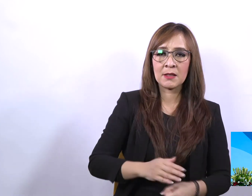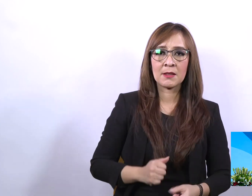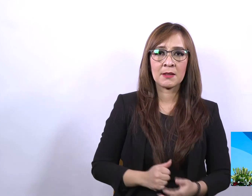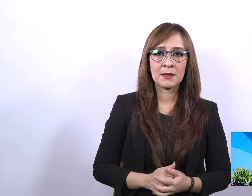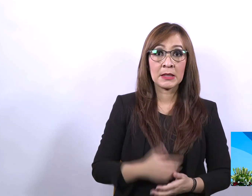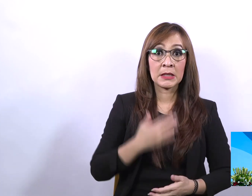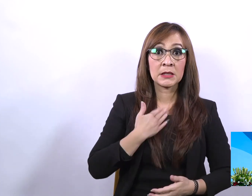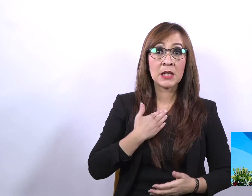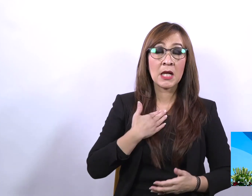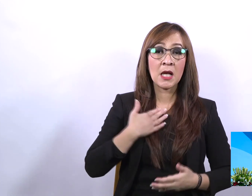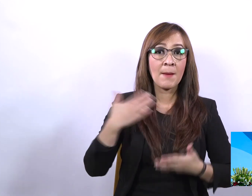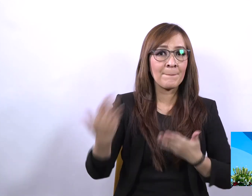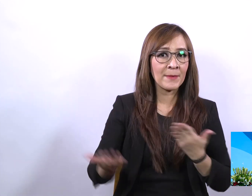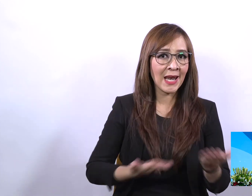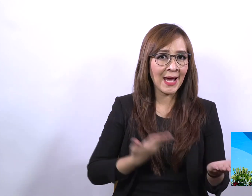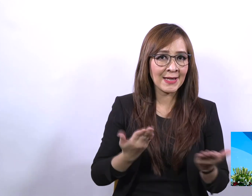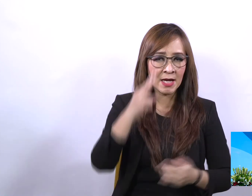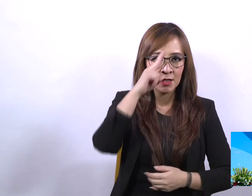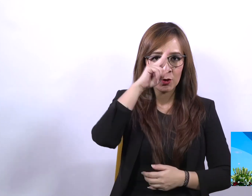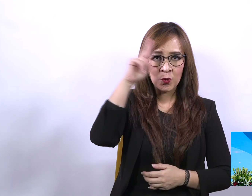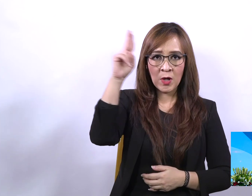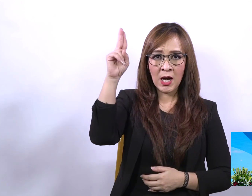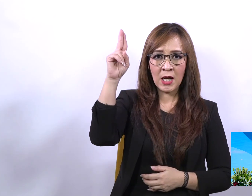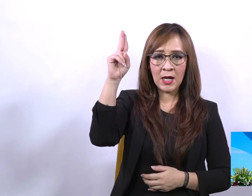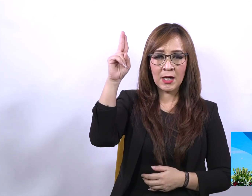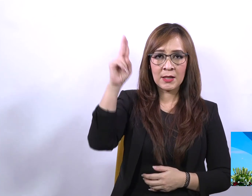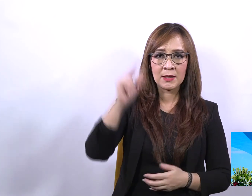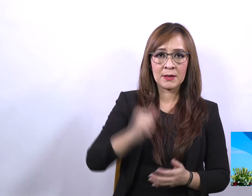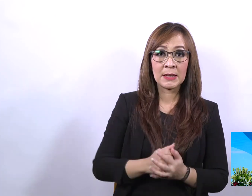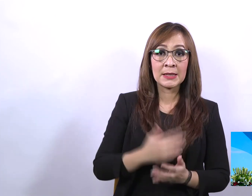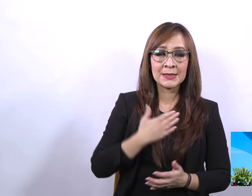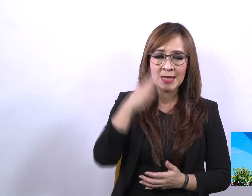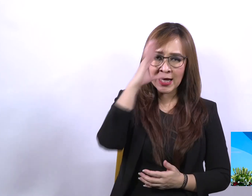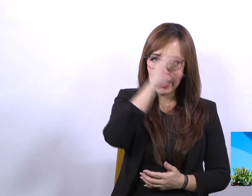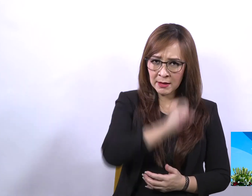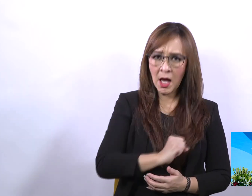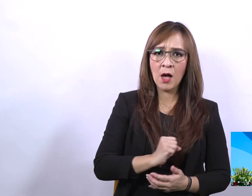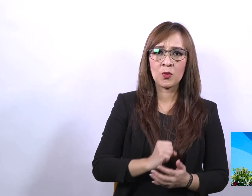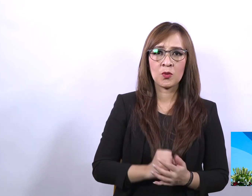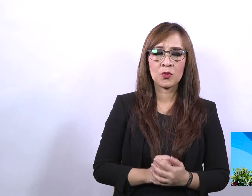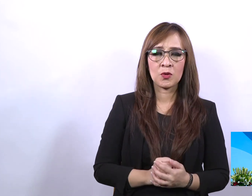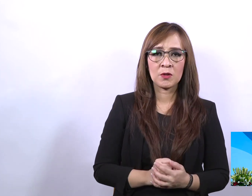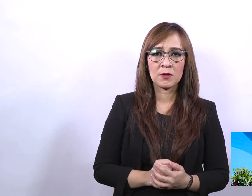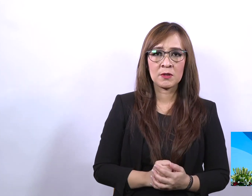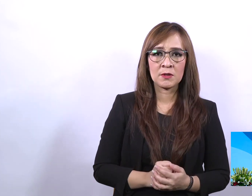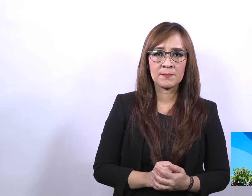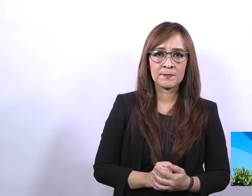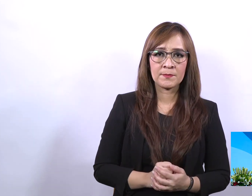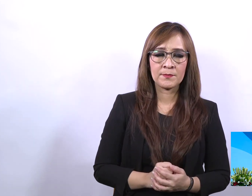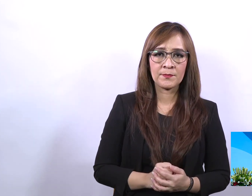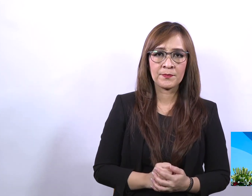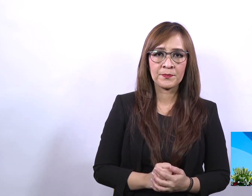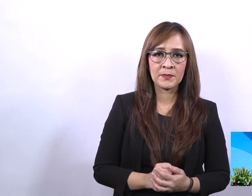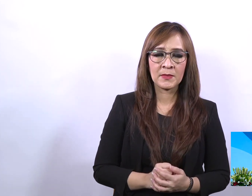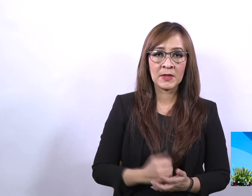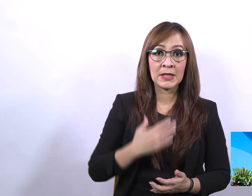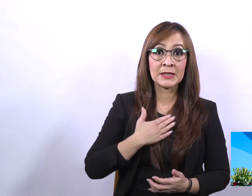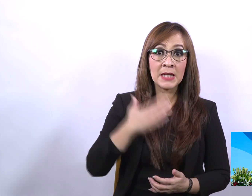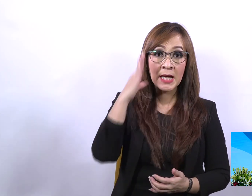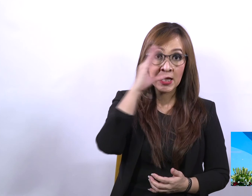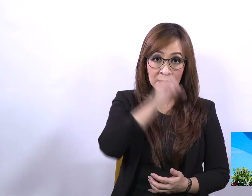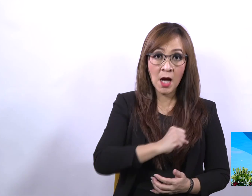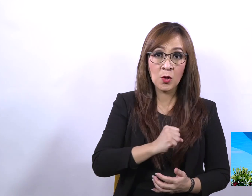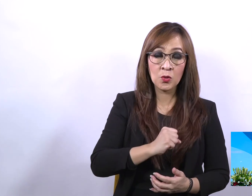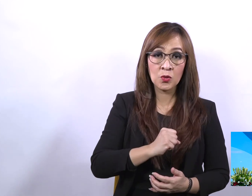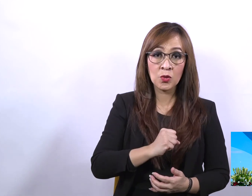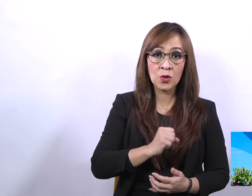Hai saya melayani Tuhan lagi saya usia 18 tahun the set tahu apa artinya terdekat saya